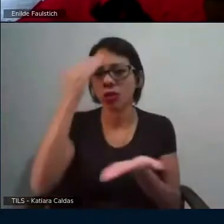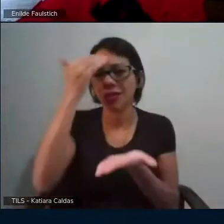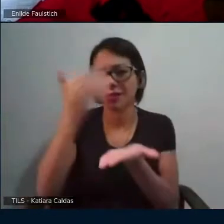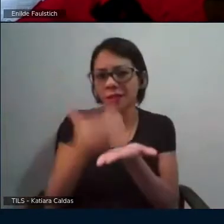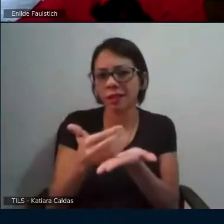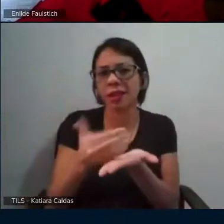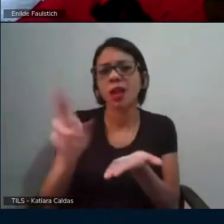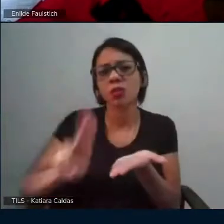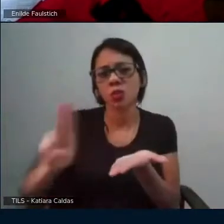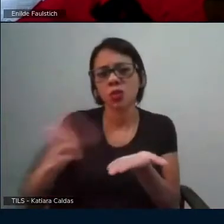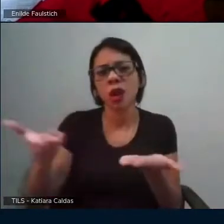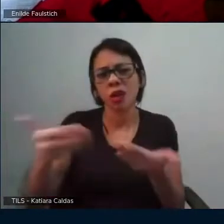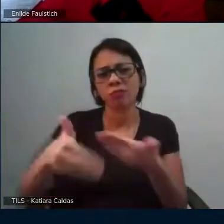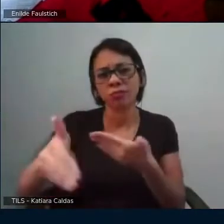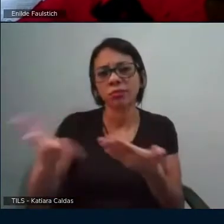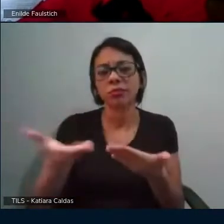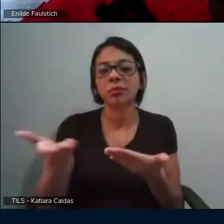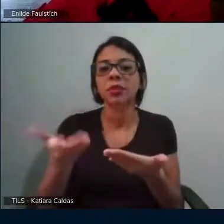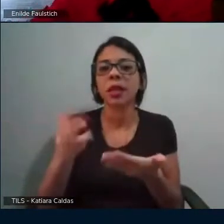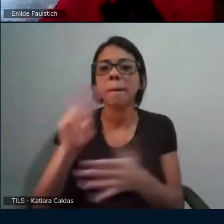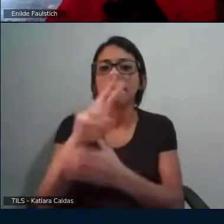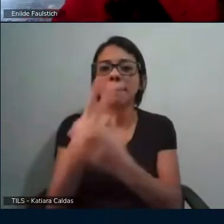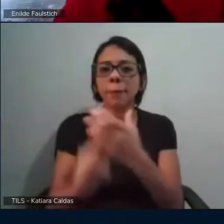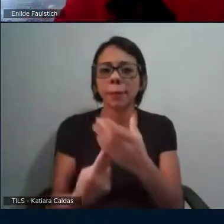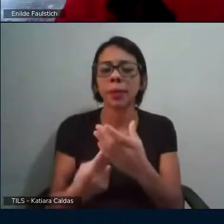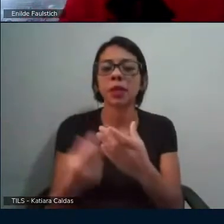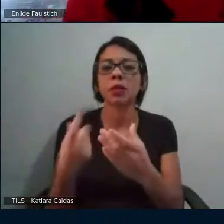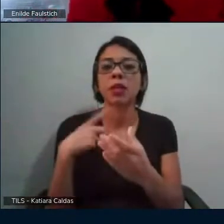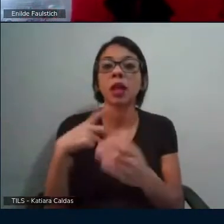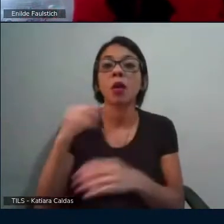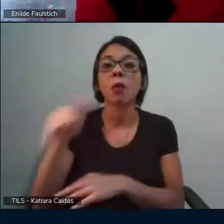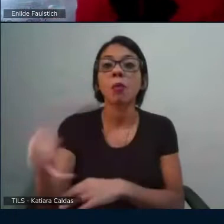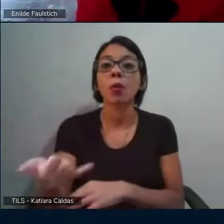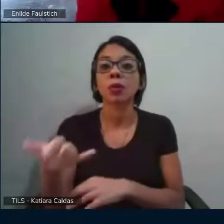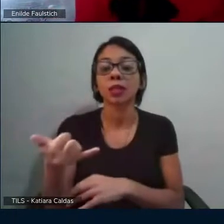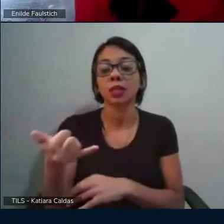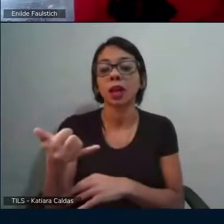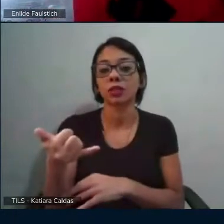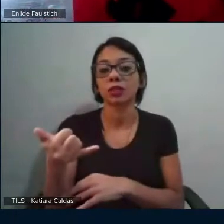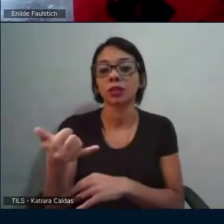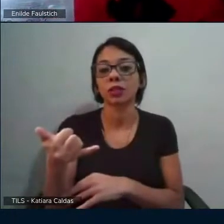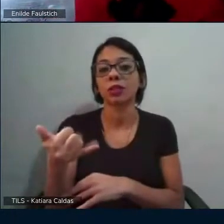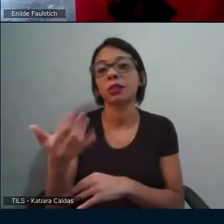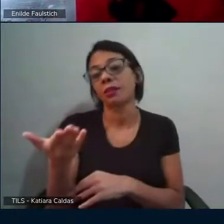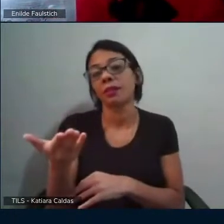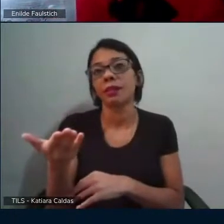nas dissertações, que são bilíngues, a oportunidade de você